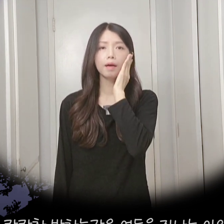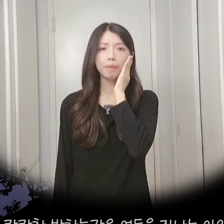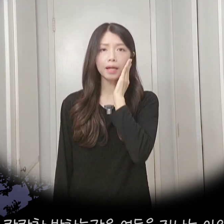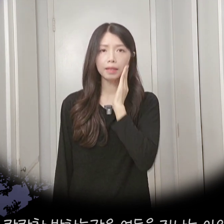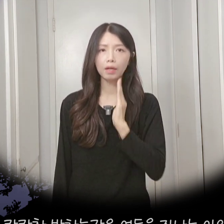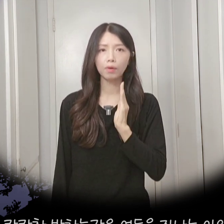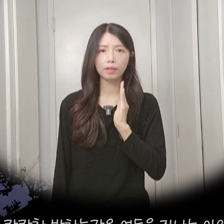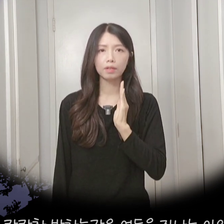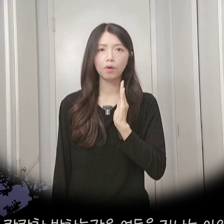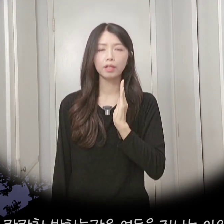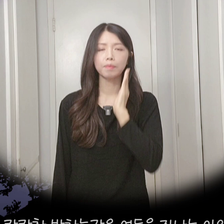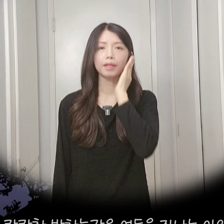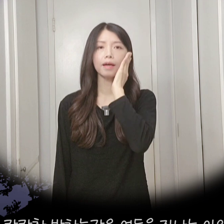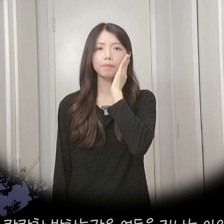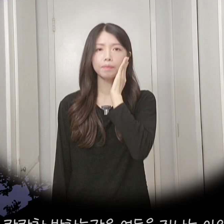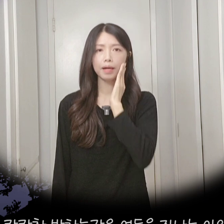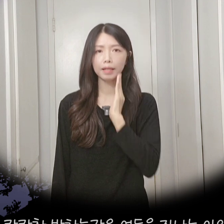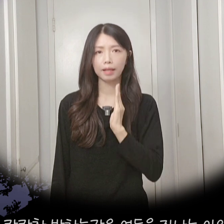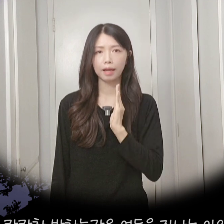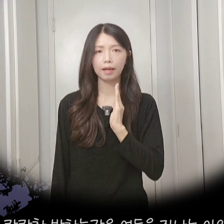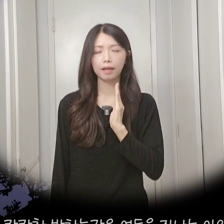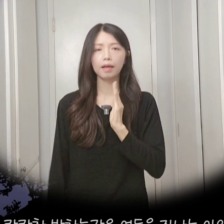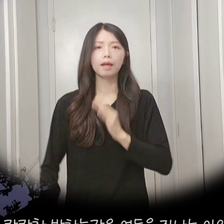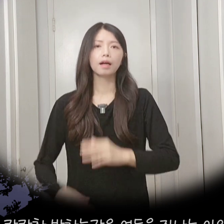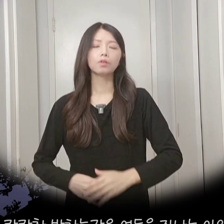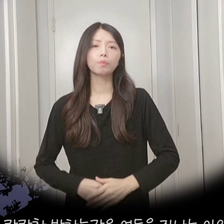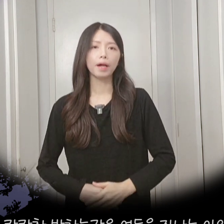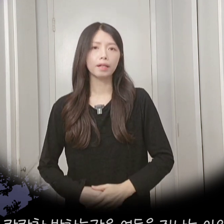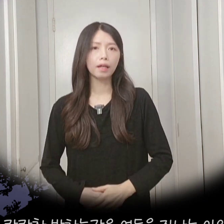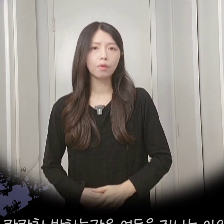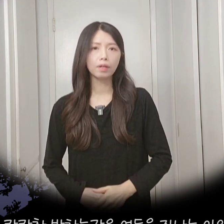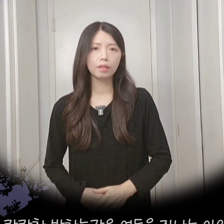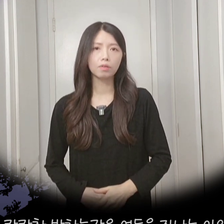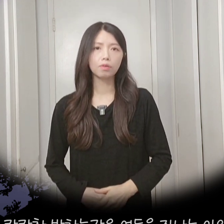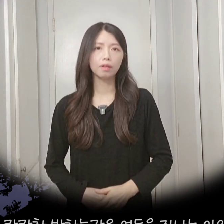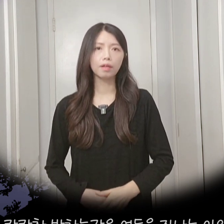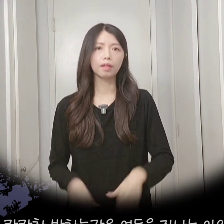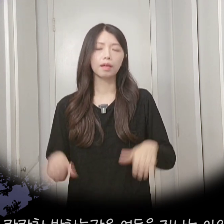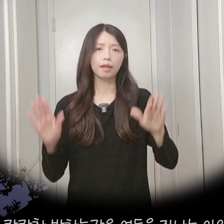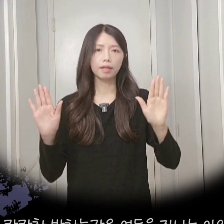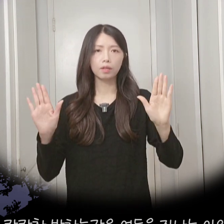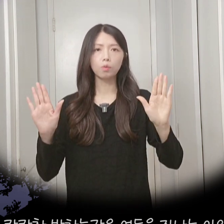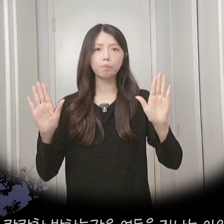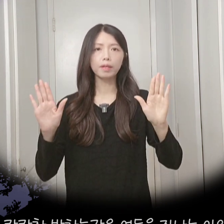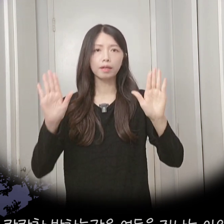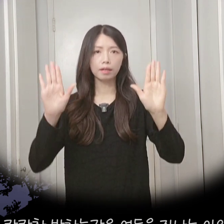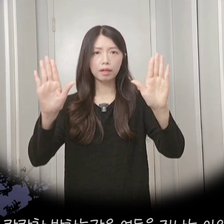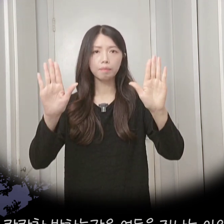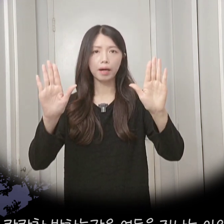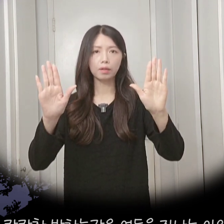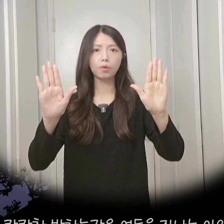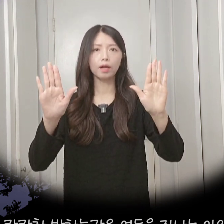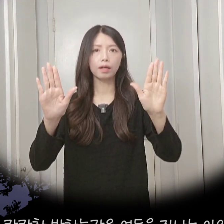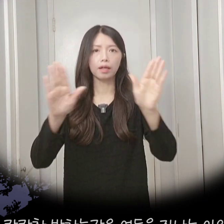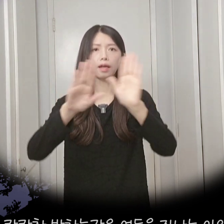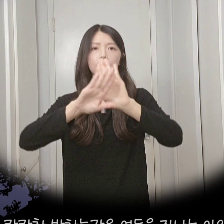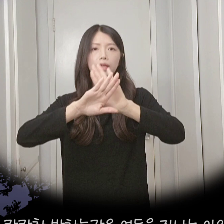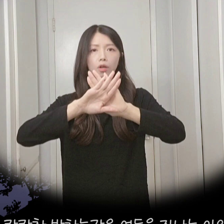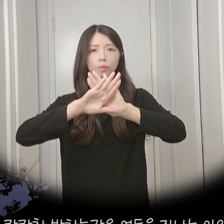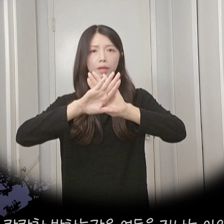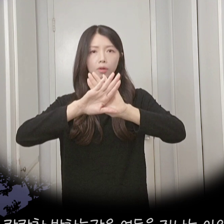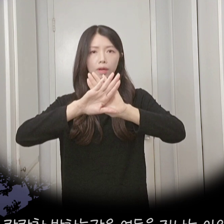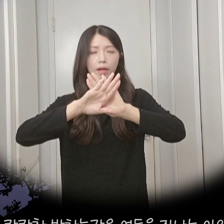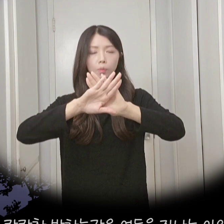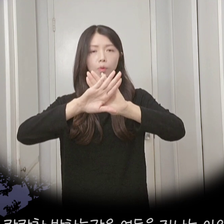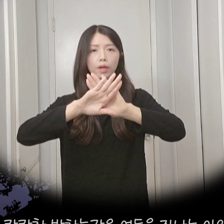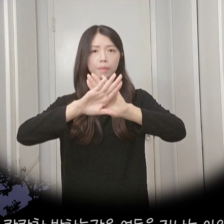주시면 파랗다라고 한 뜻의 수어가 됩니다. 파랗다. 그리고 밝다라고 한 뜻의 수어는 양손바닥을 밖으로 향하게